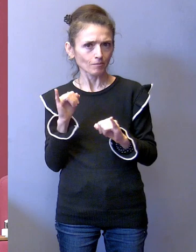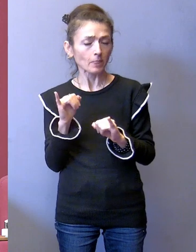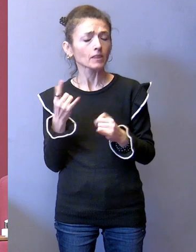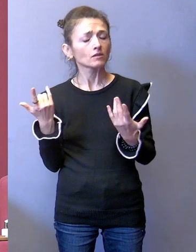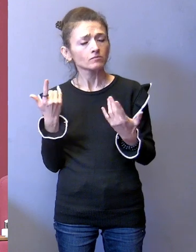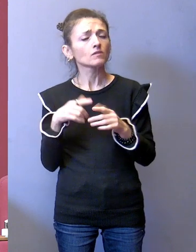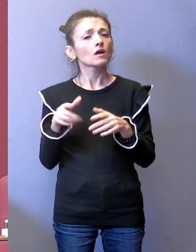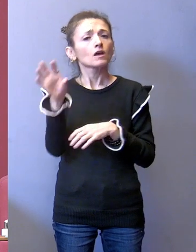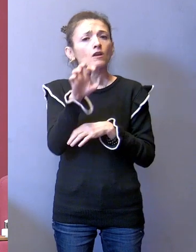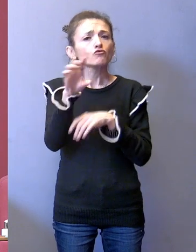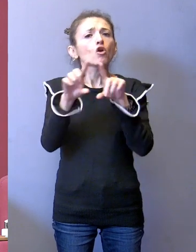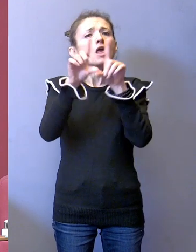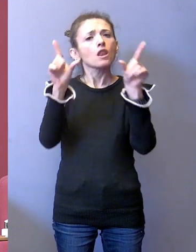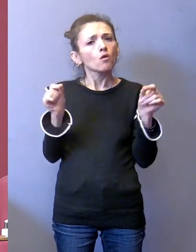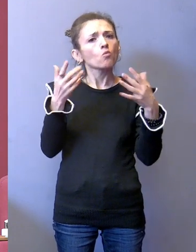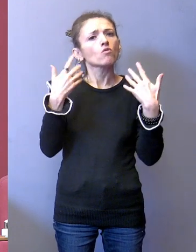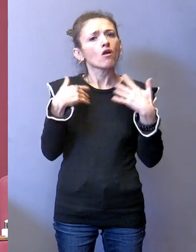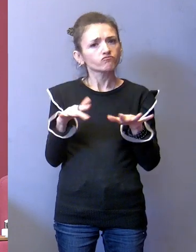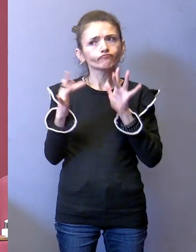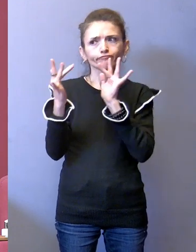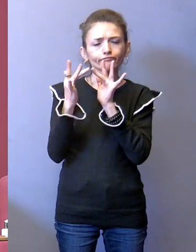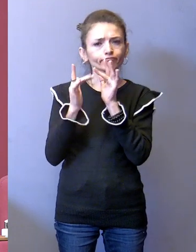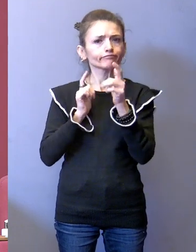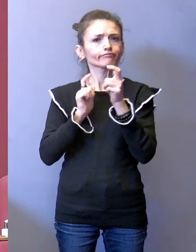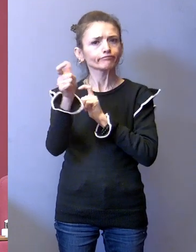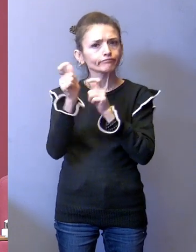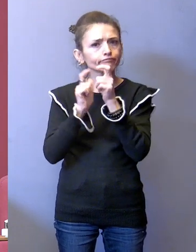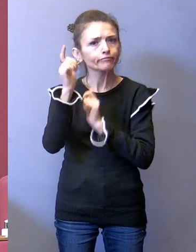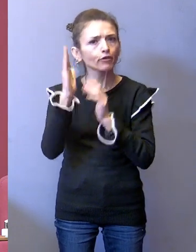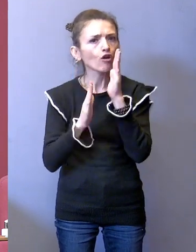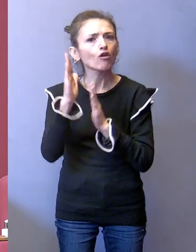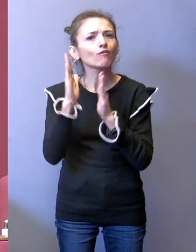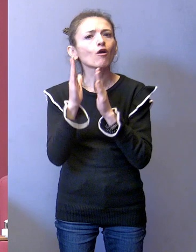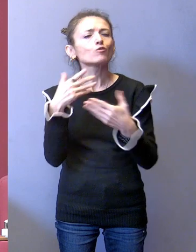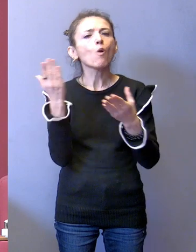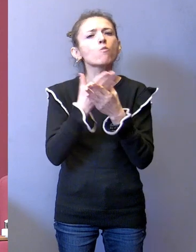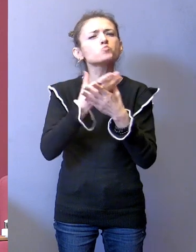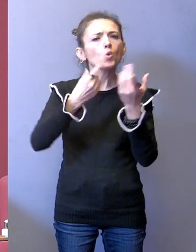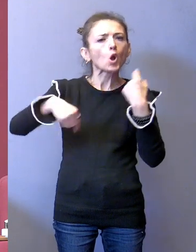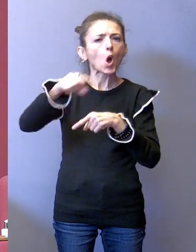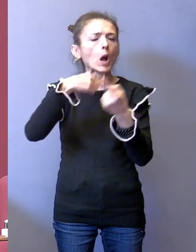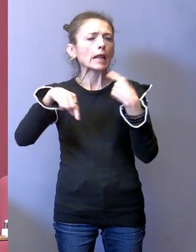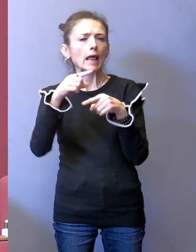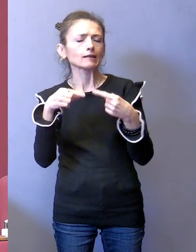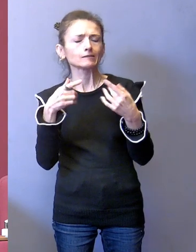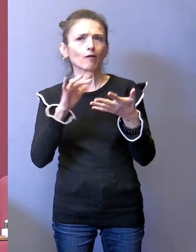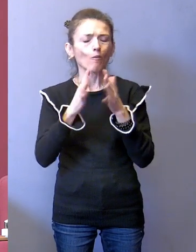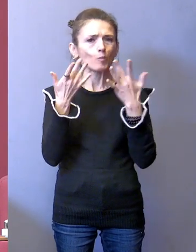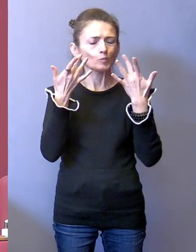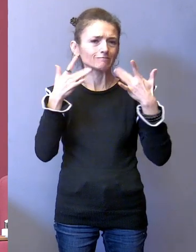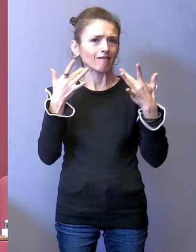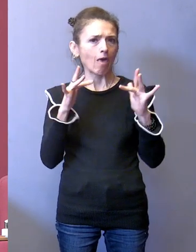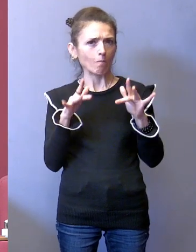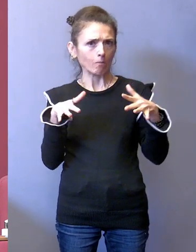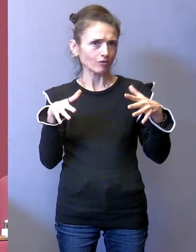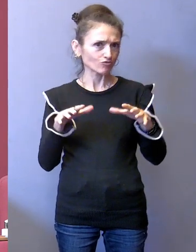Liguria un confronto che ci ha consentito di snellire gli aspetti di carattere burocratici che riguardano la concessione